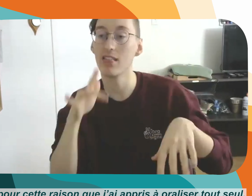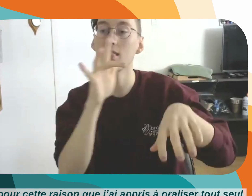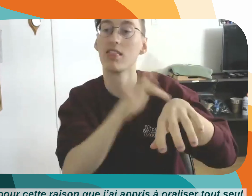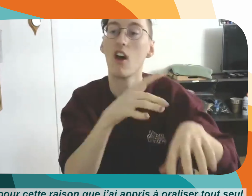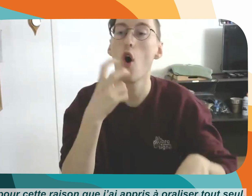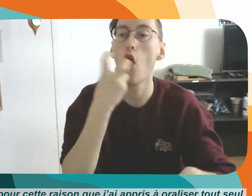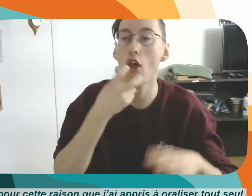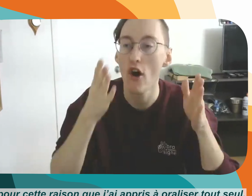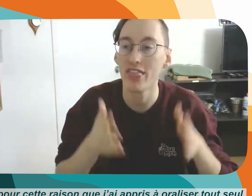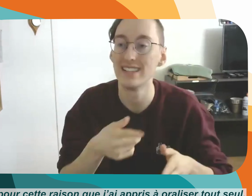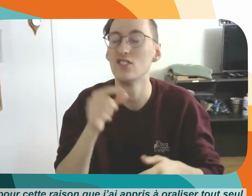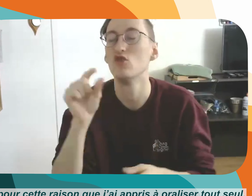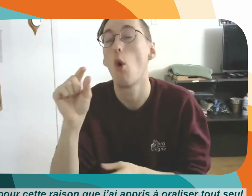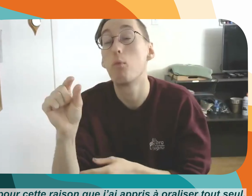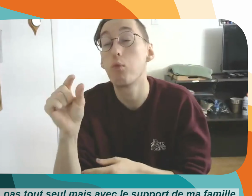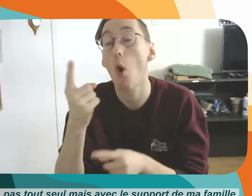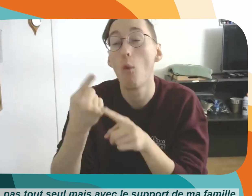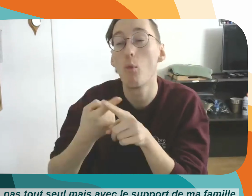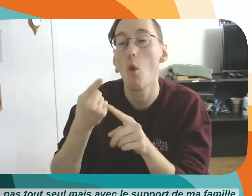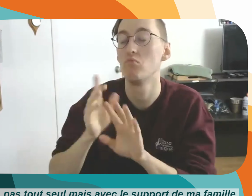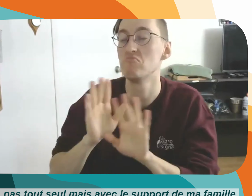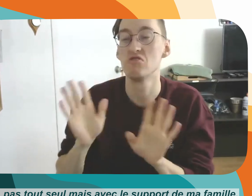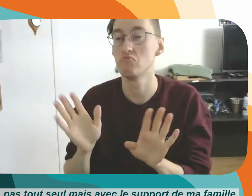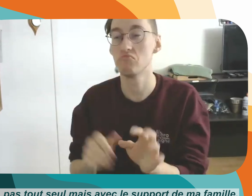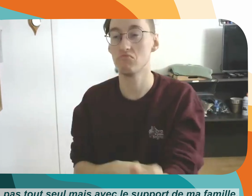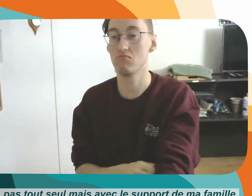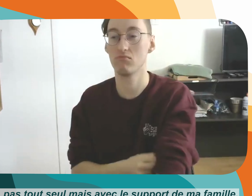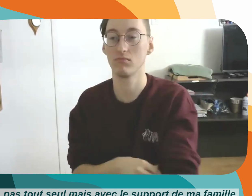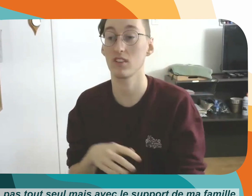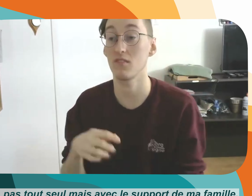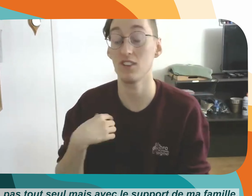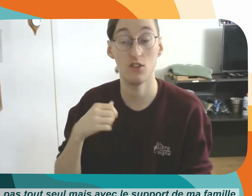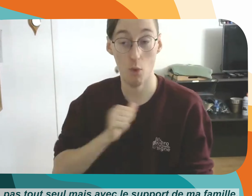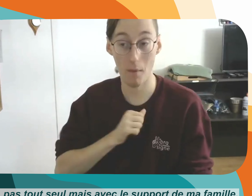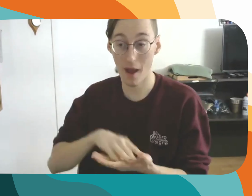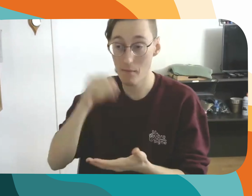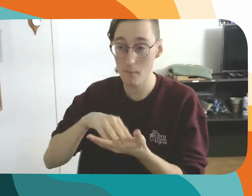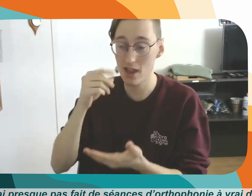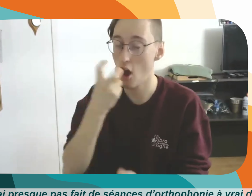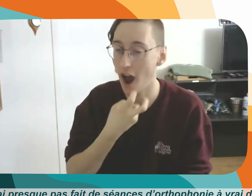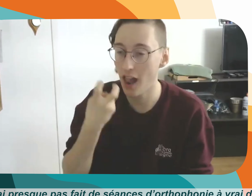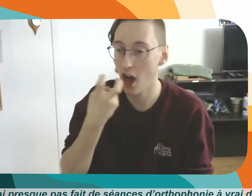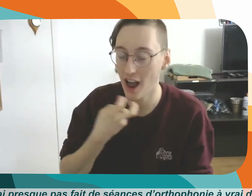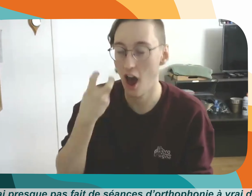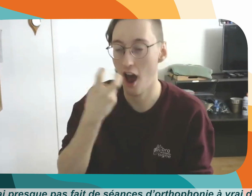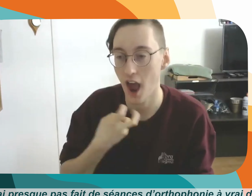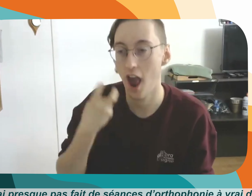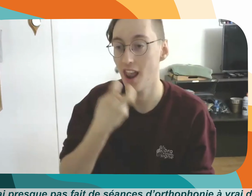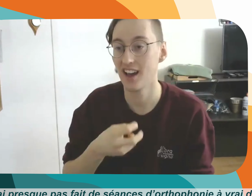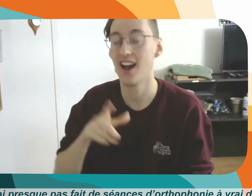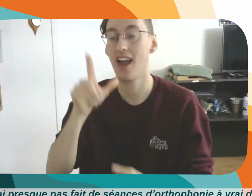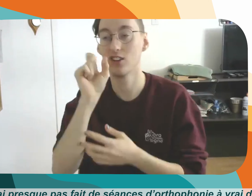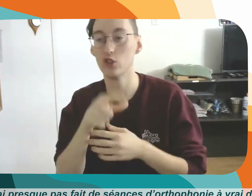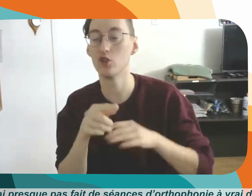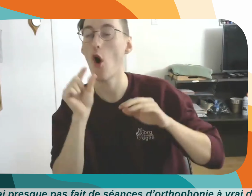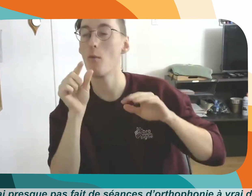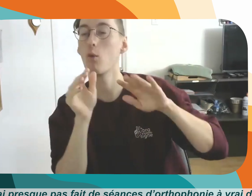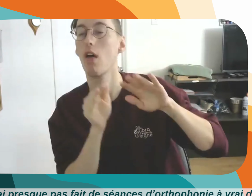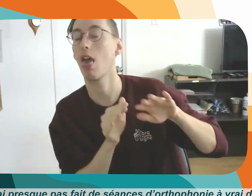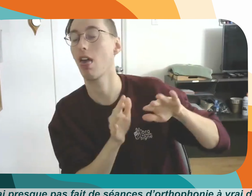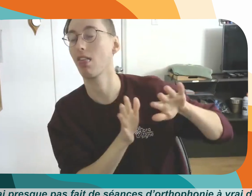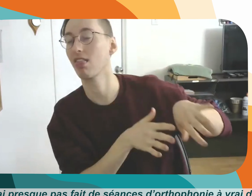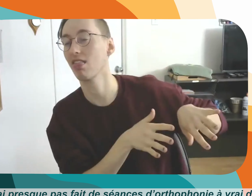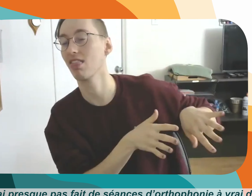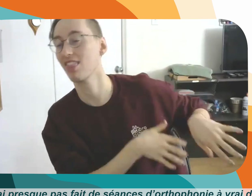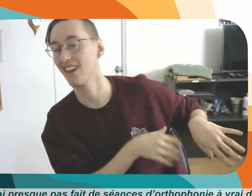raison que j'ai appris à oraliser toute seule. Bien, pas toute seule, mais avec le support de ma famille. Mais je n'ai presque pas fait